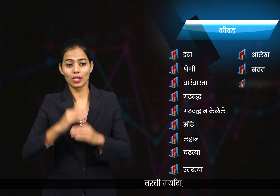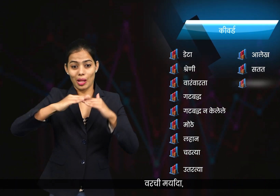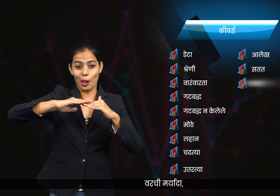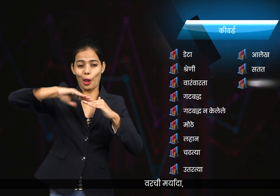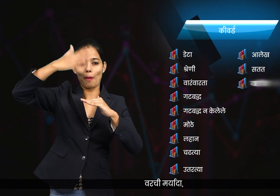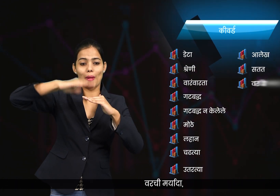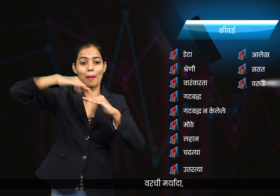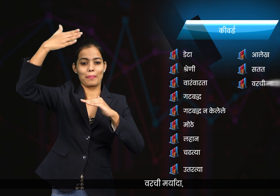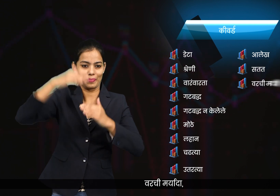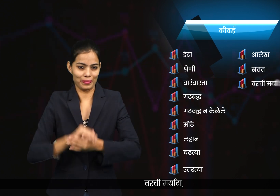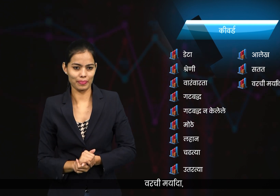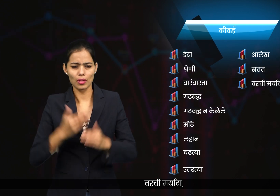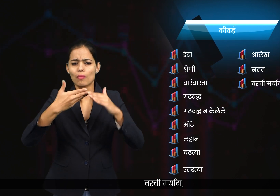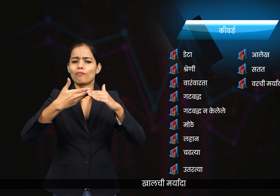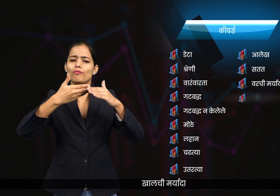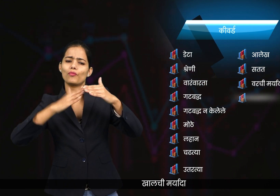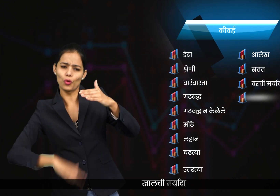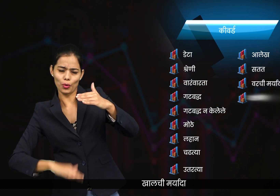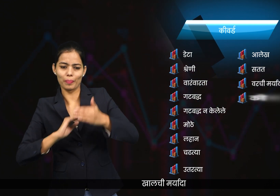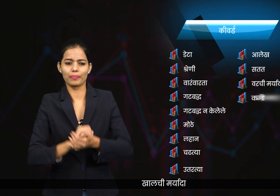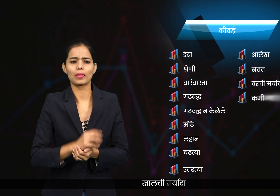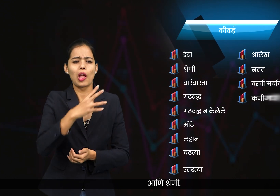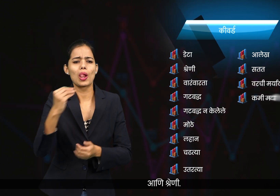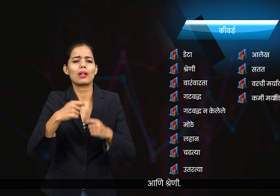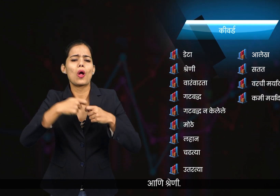वरची मर्यादा, खालची मर्यादा आणि श्रेणी।